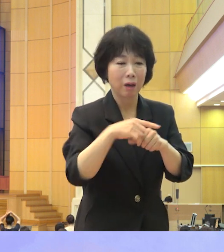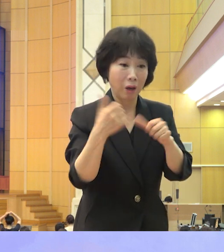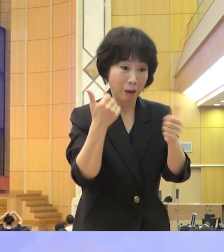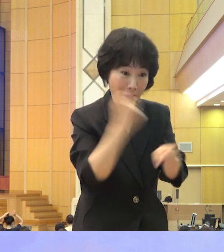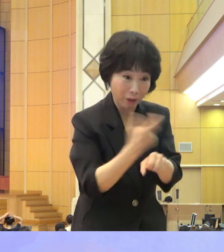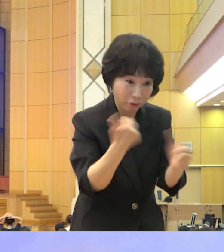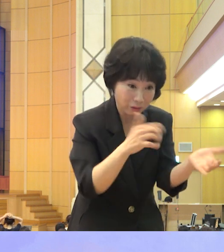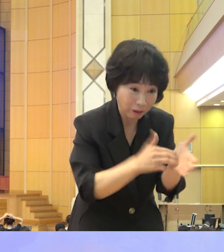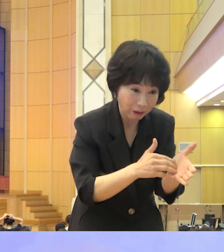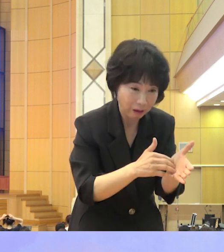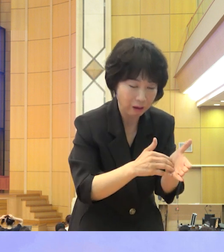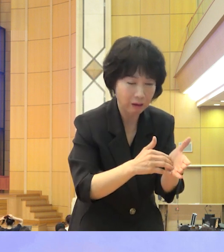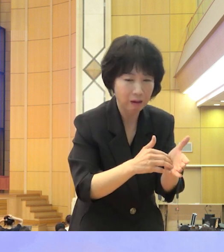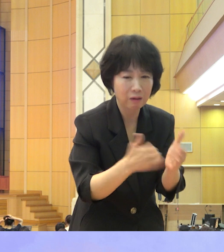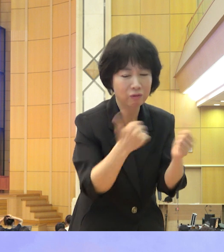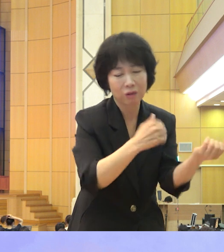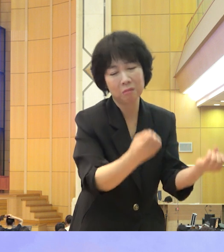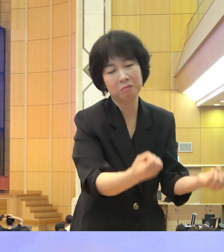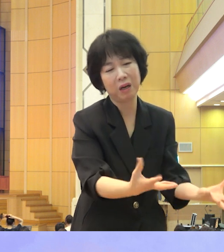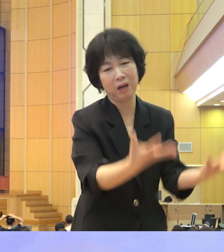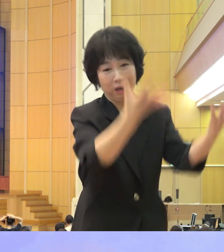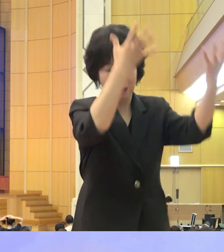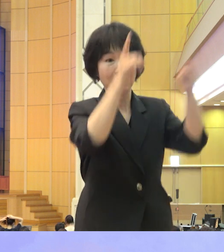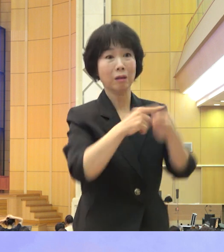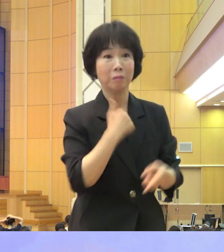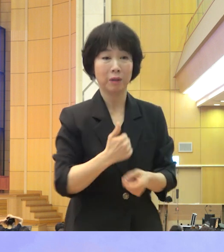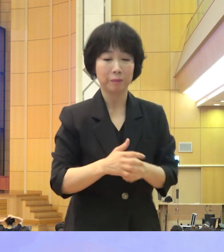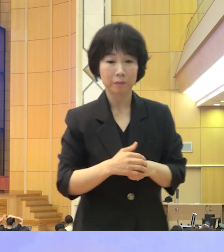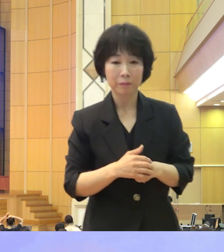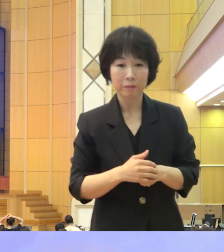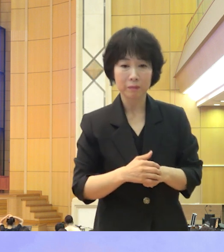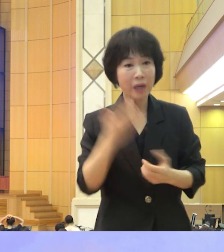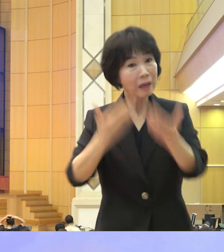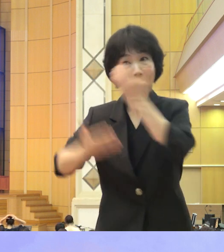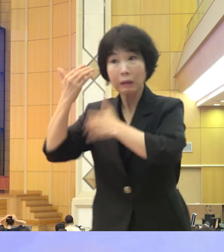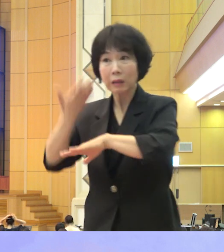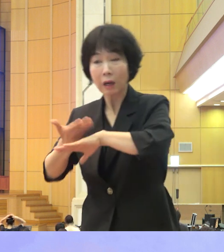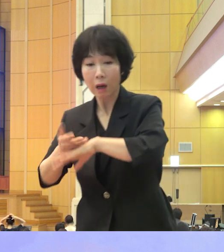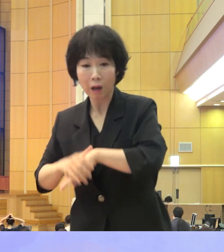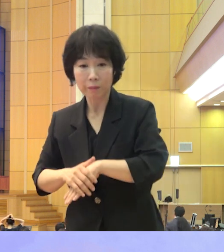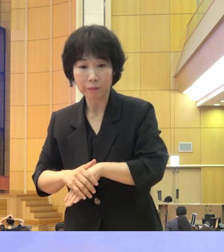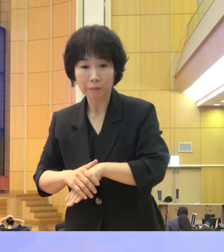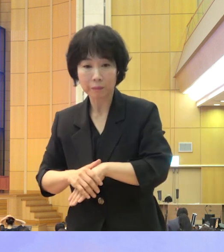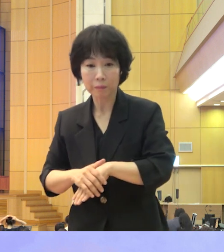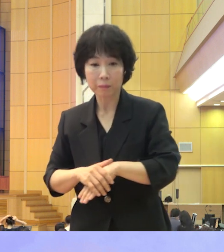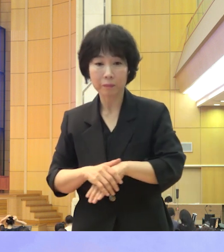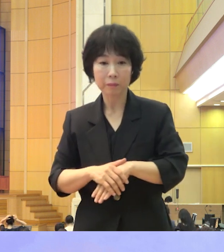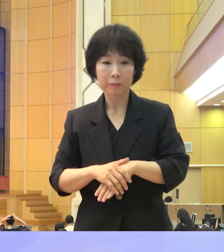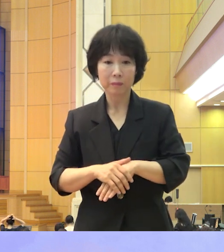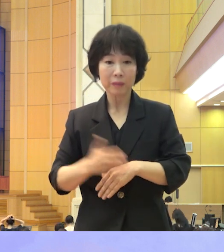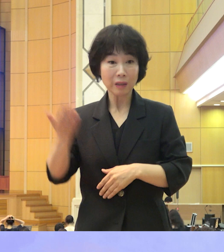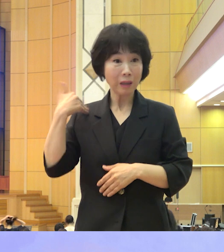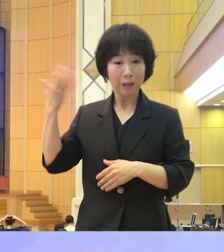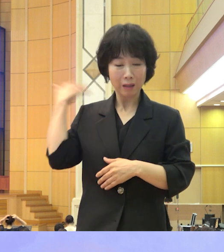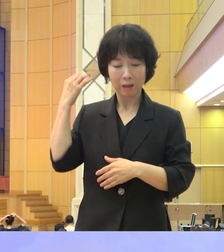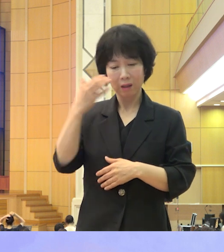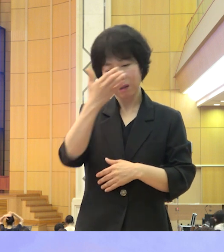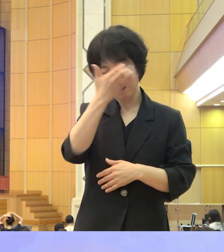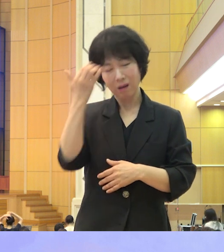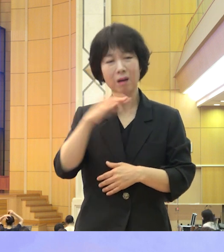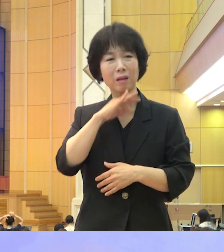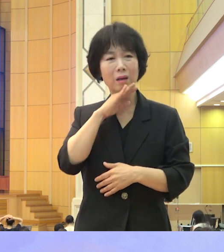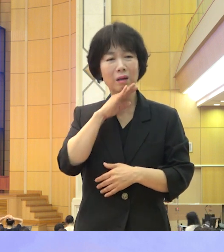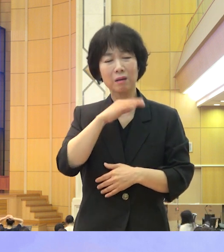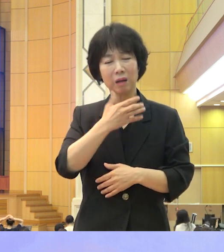장례 예식장으로 이렇게 옮겨지고 이렇게 됩니다만, 옛날에는 저도 병 들어서 죽는다고